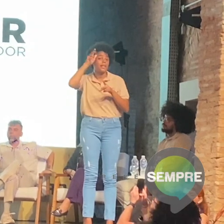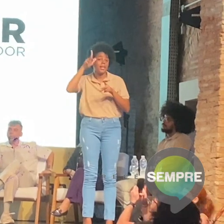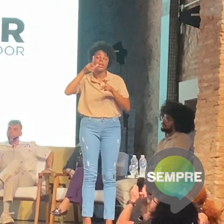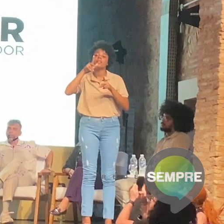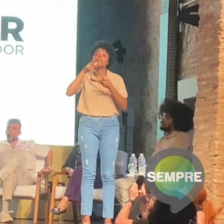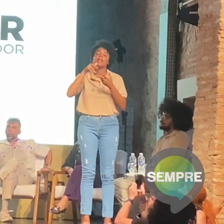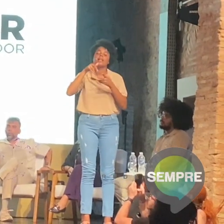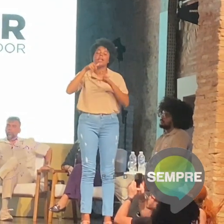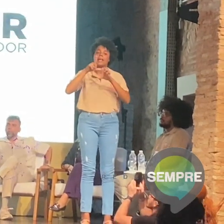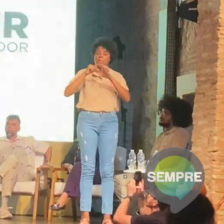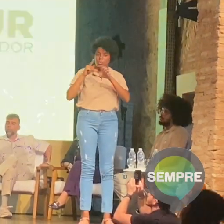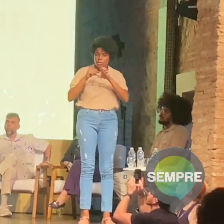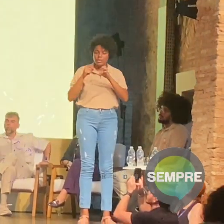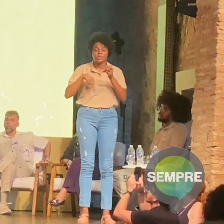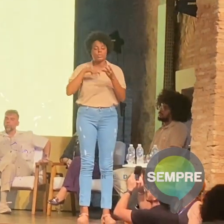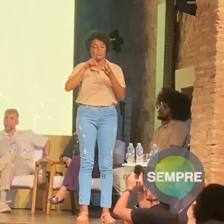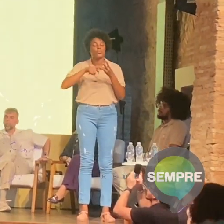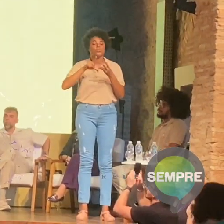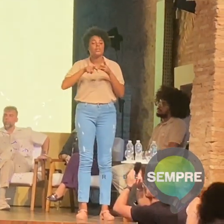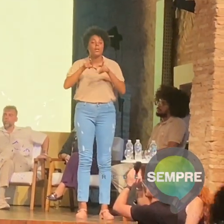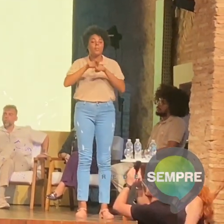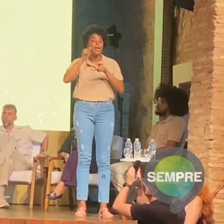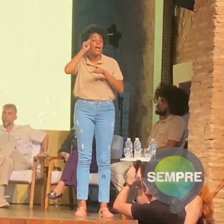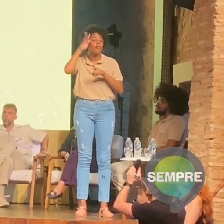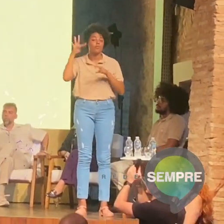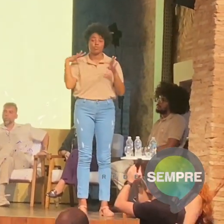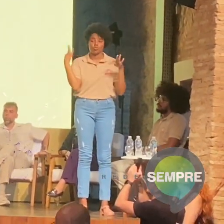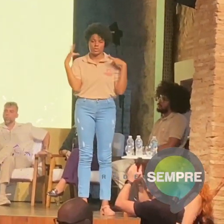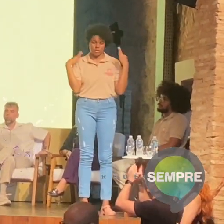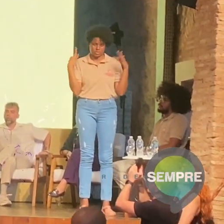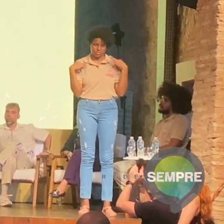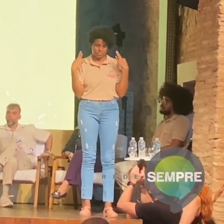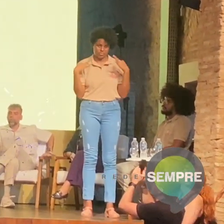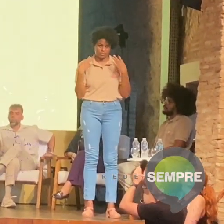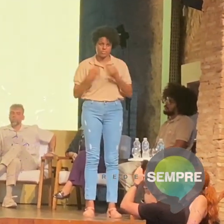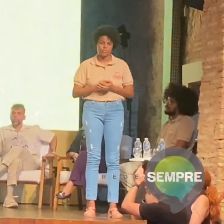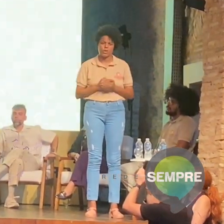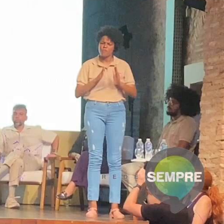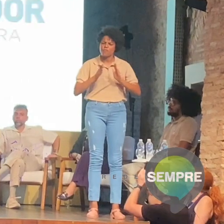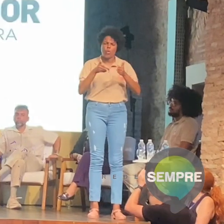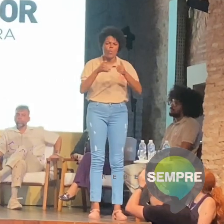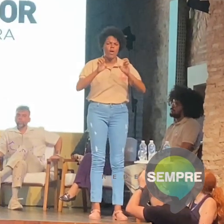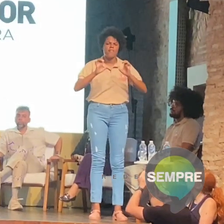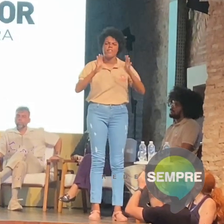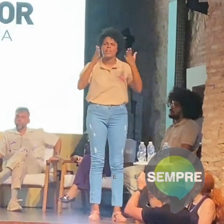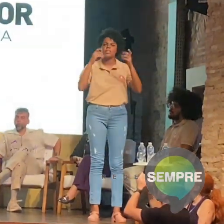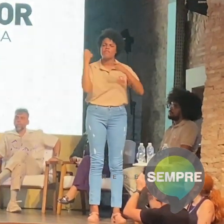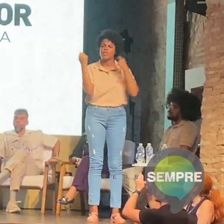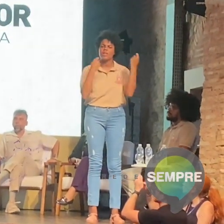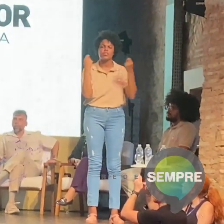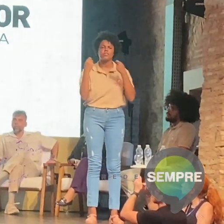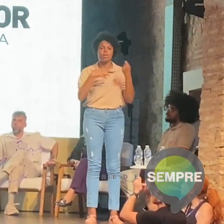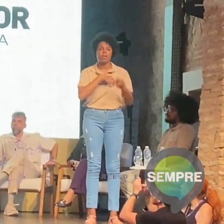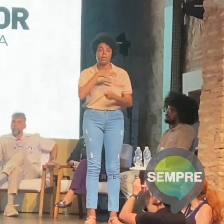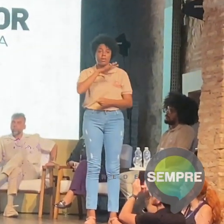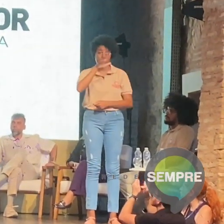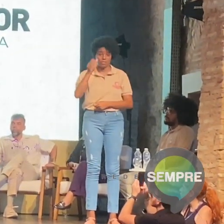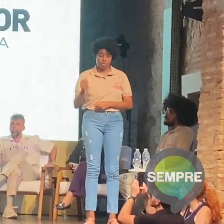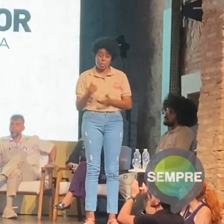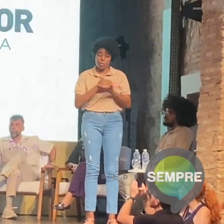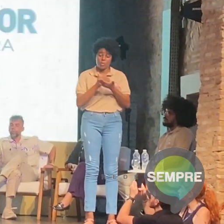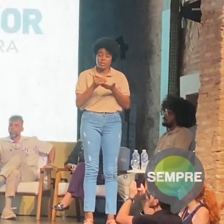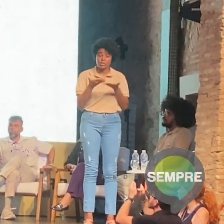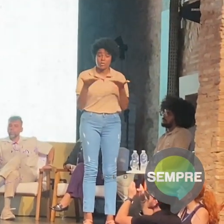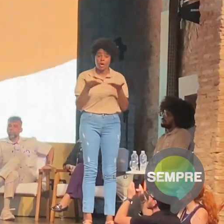afroempreendedorismo e chegando ao afroturismo. O foco desse evento, Festival Salvador Afro, que começa